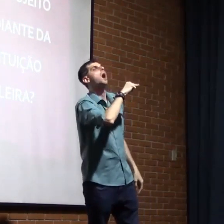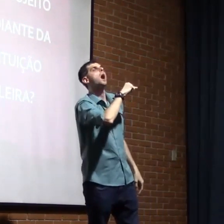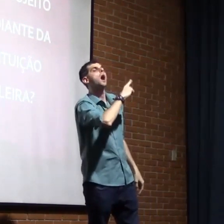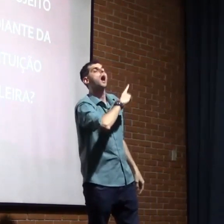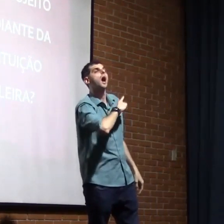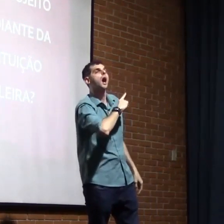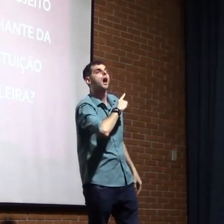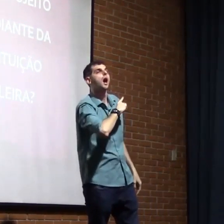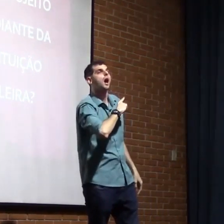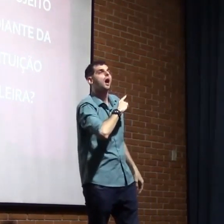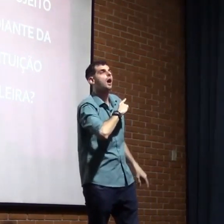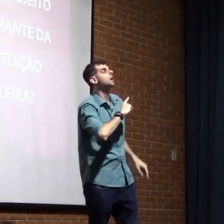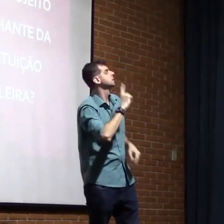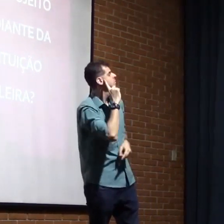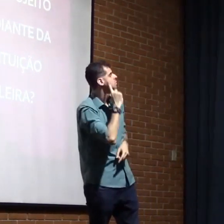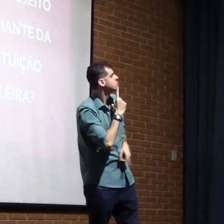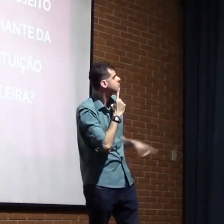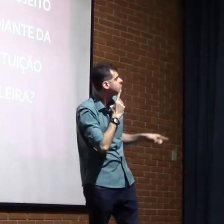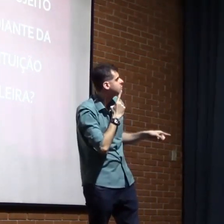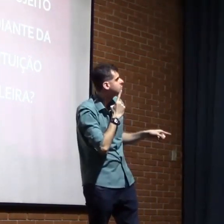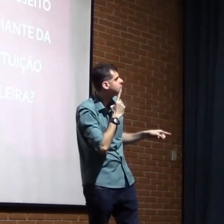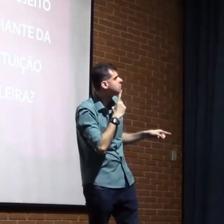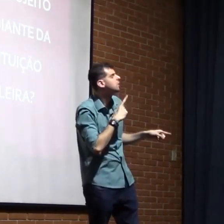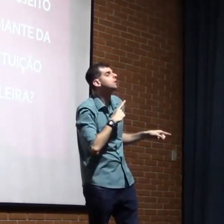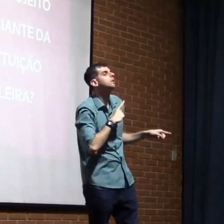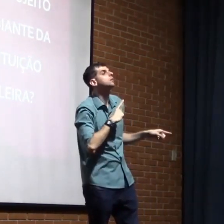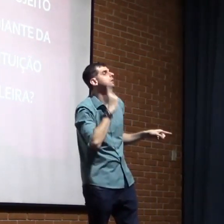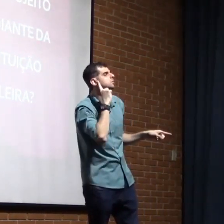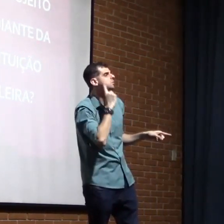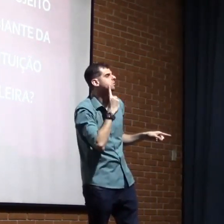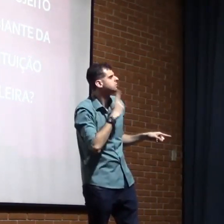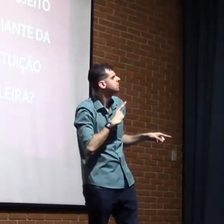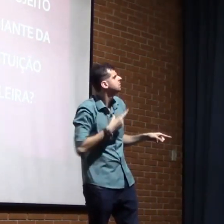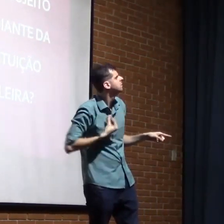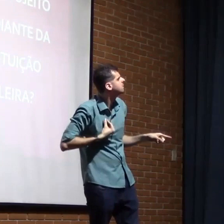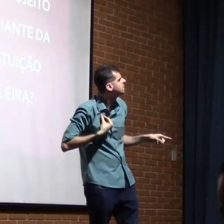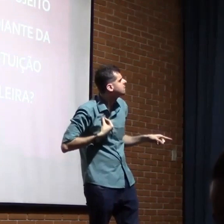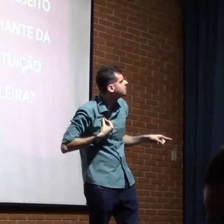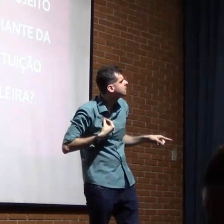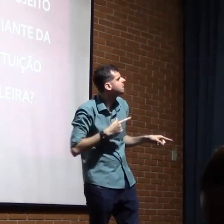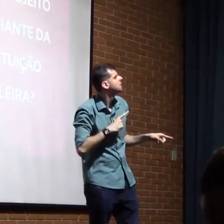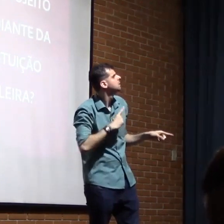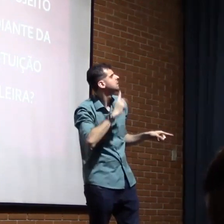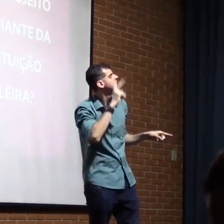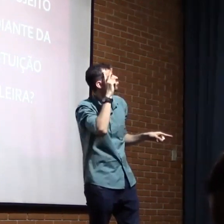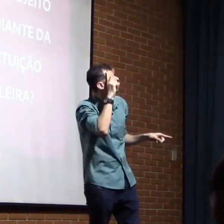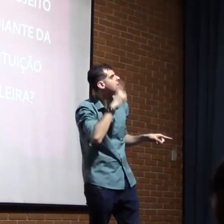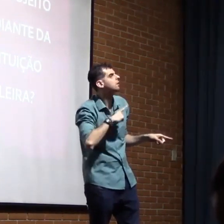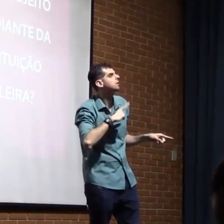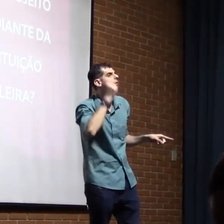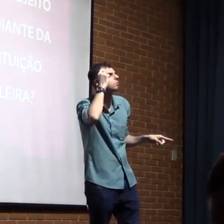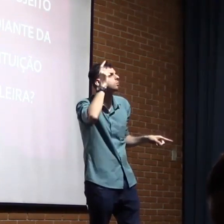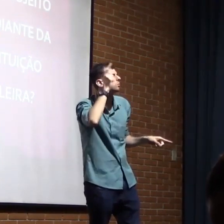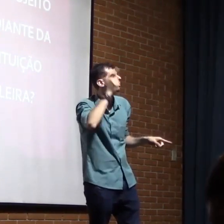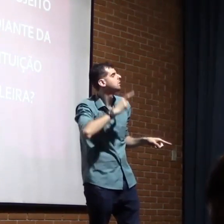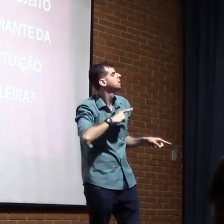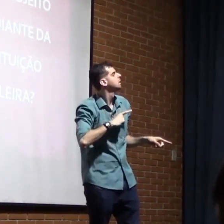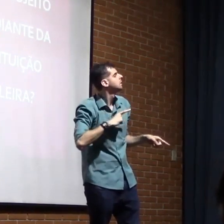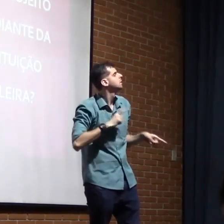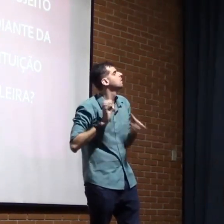que o outro lado também consiga enxergar que do outro lado da muralha existe alguém, e que esse alguém somos nós,